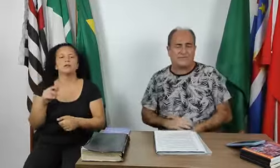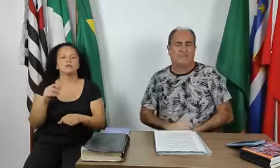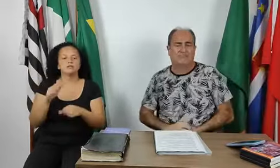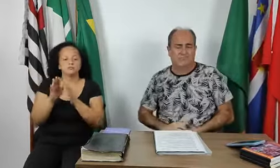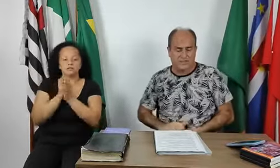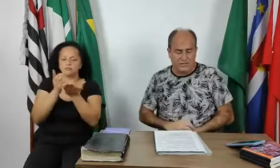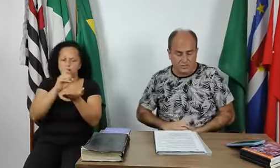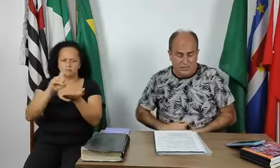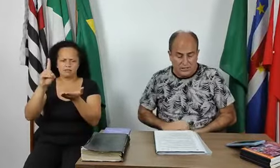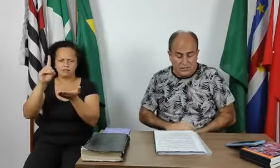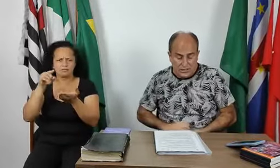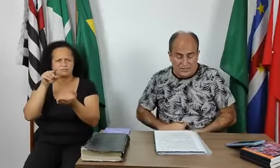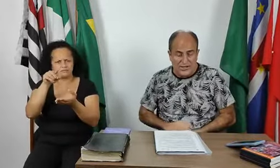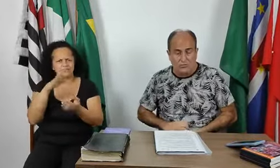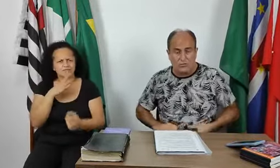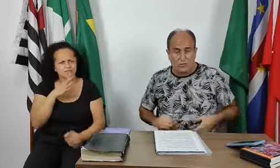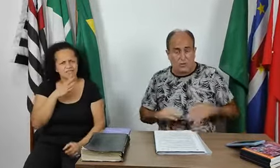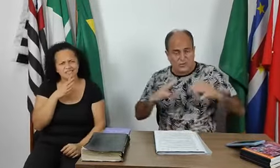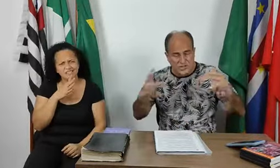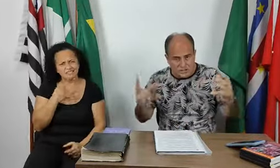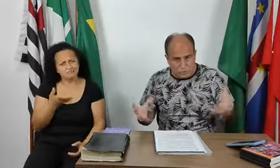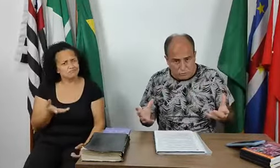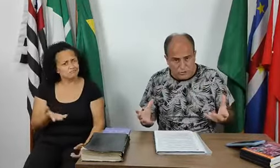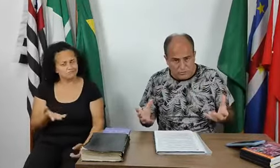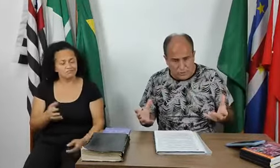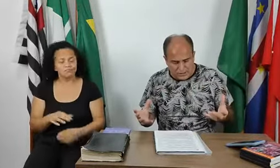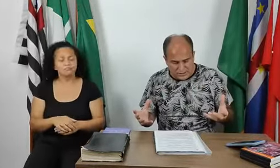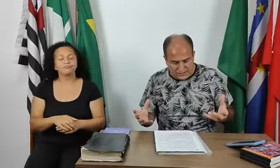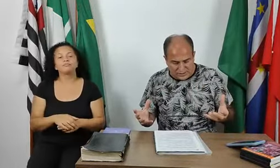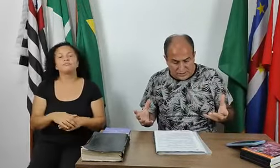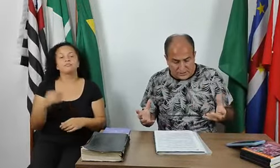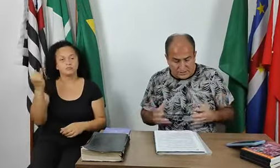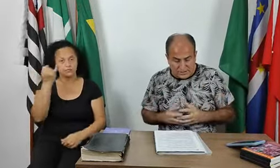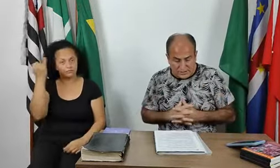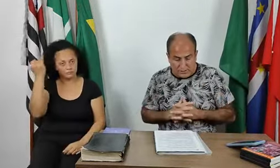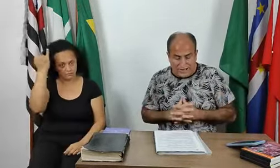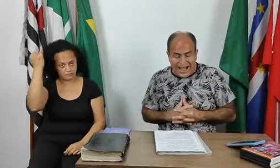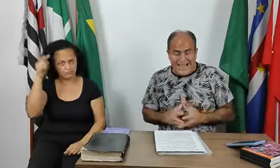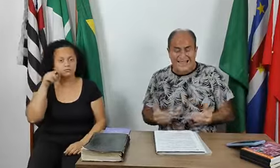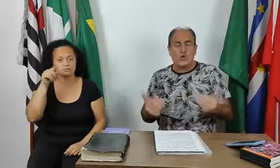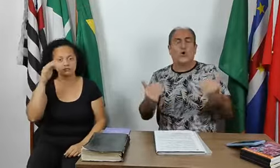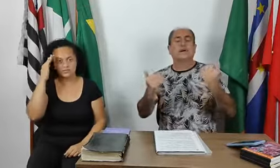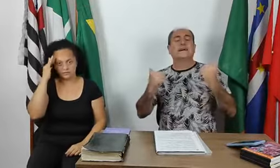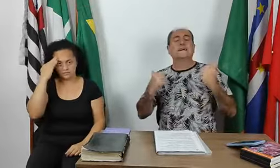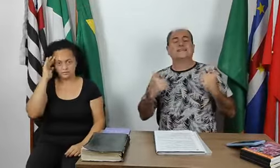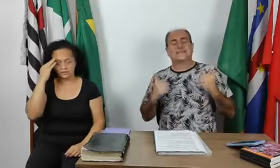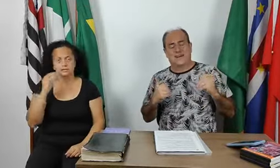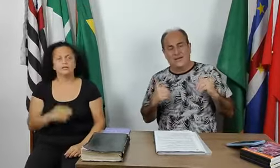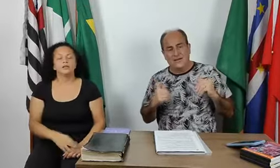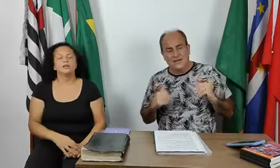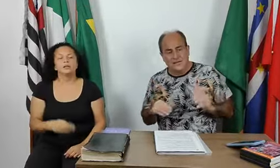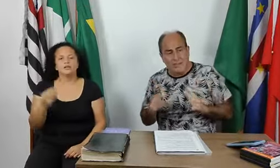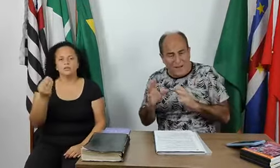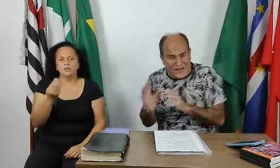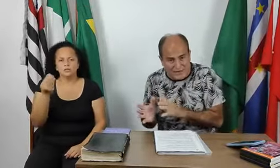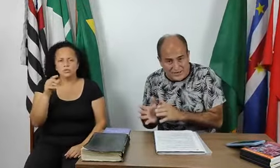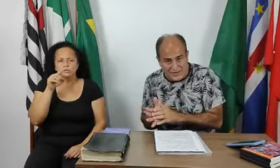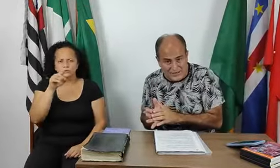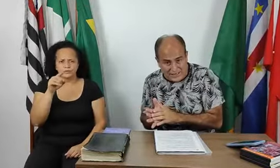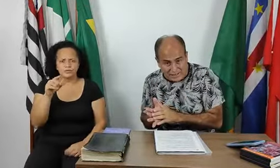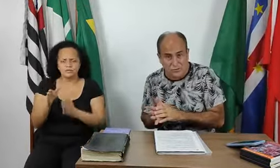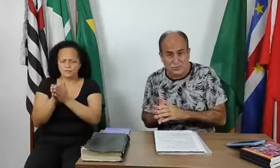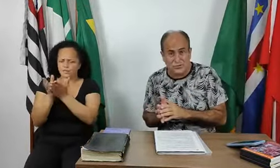palavra. Entendeu? E isso é um conceito muito importante. Entendeu? A ignorância da